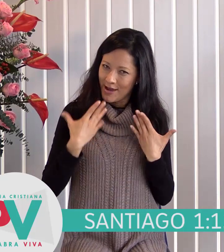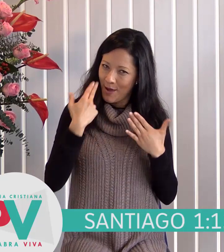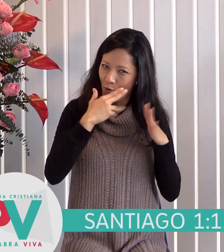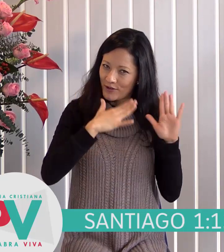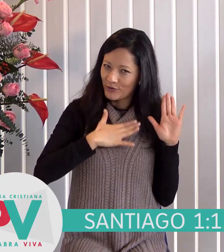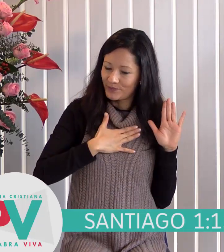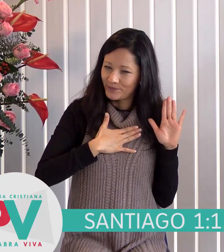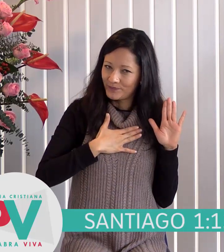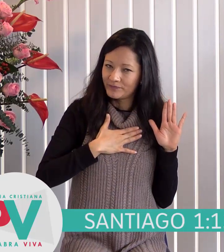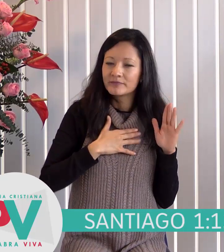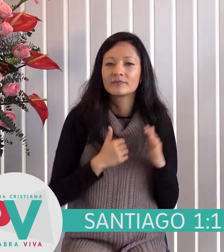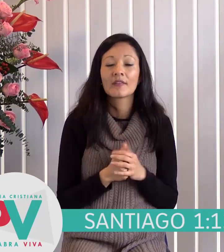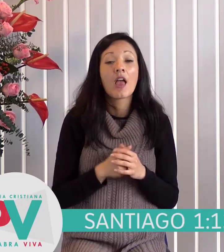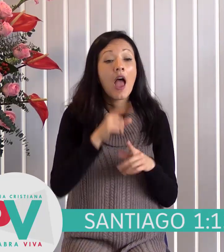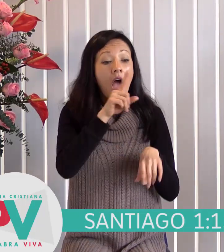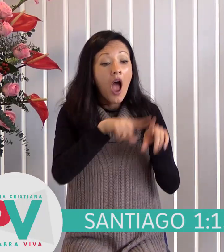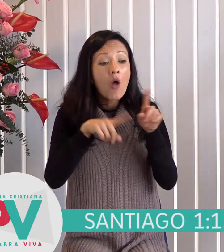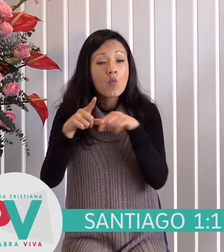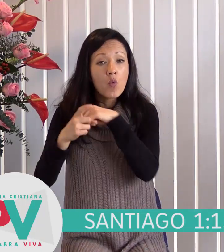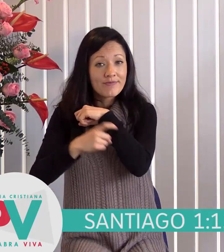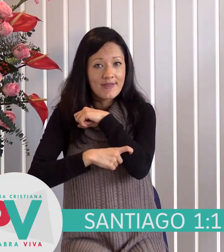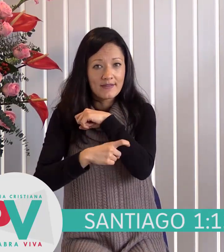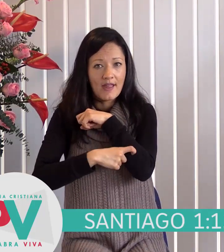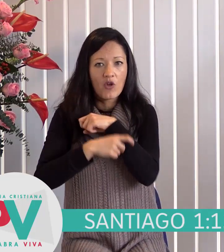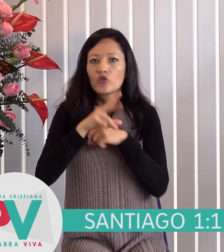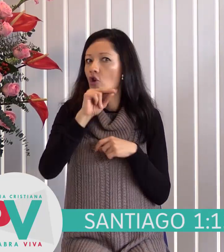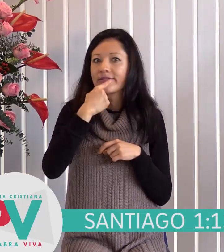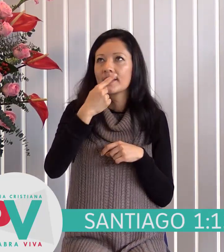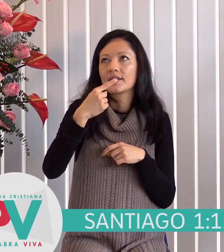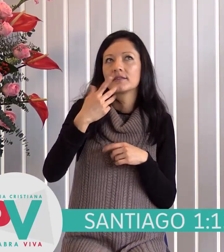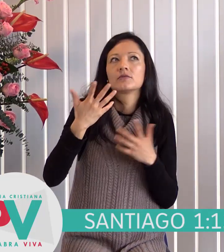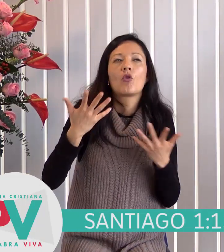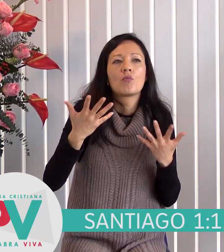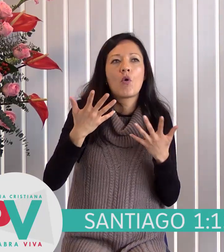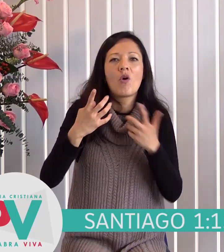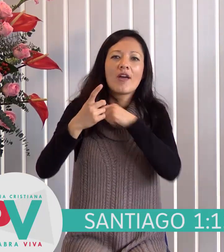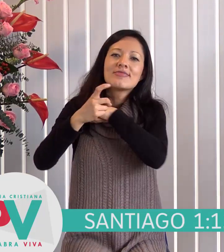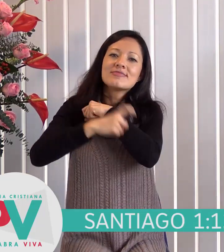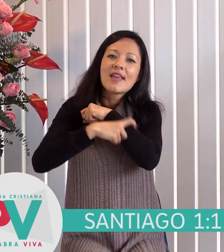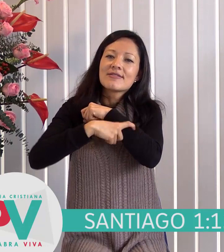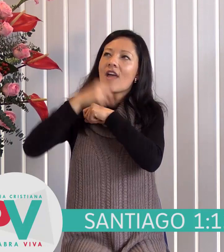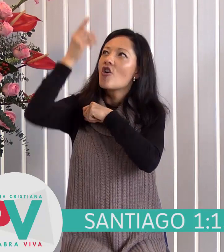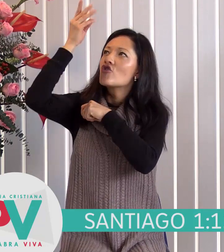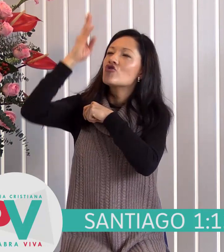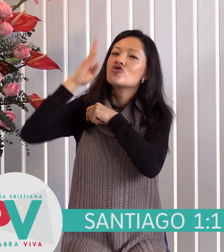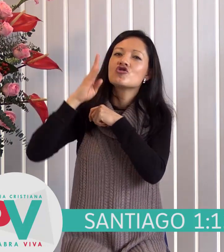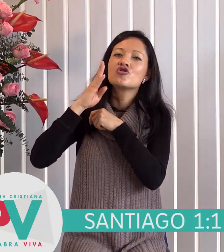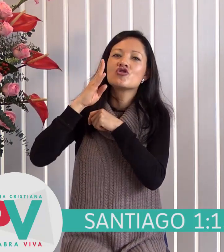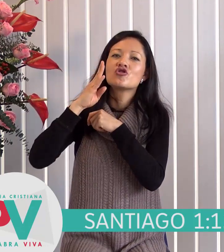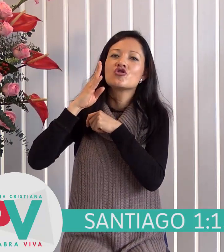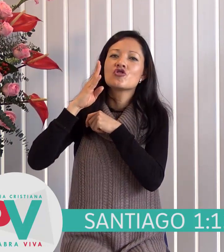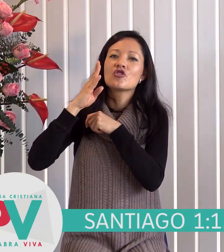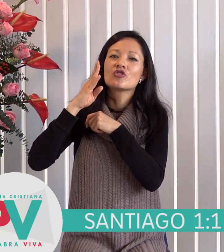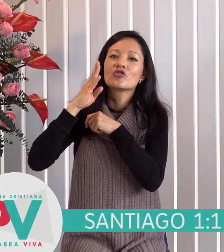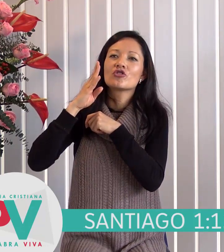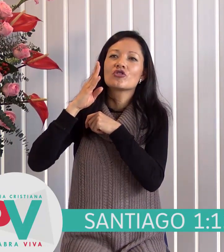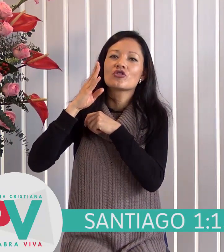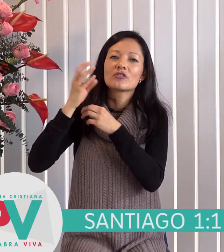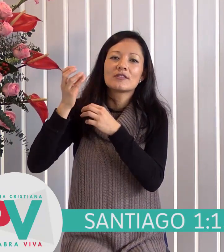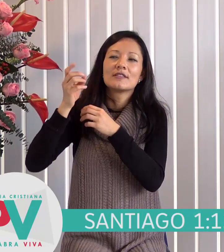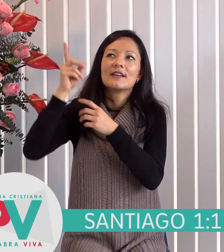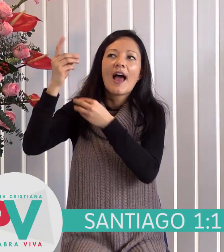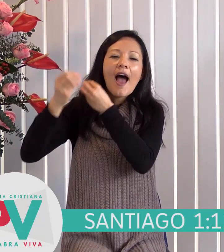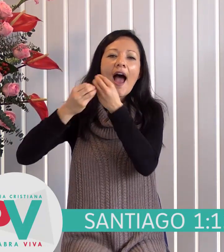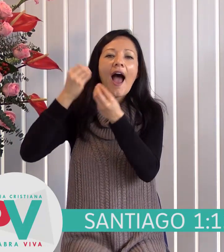aman. Cuando alguno es tentado, no diga que es tentado de parte de Dios. ¿Entiende que Dios no crea el mal?